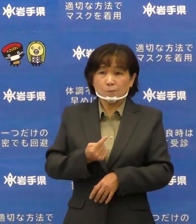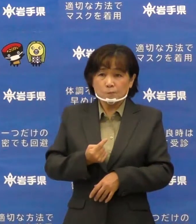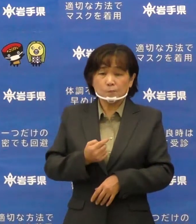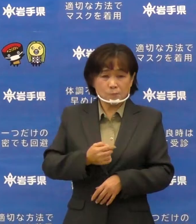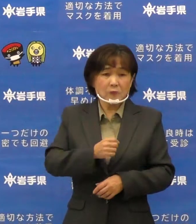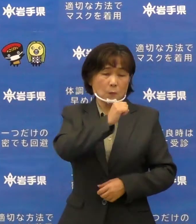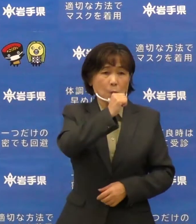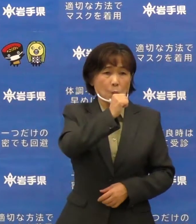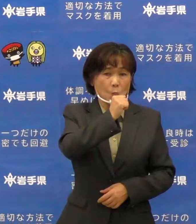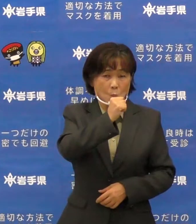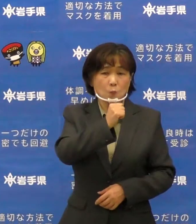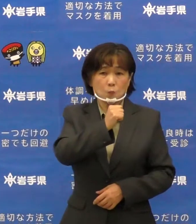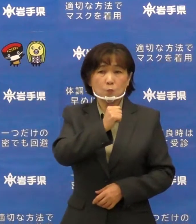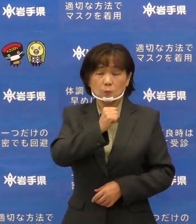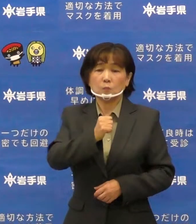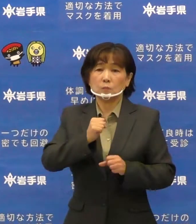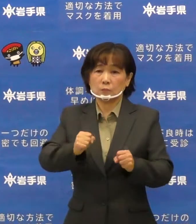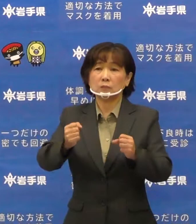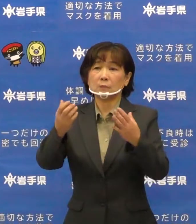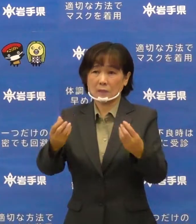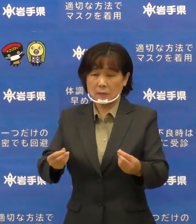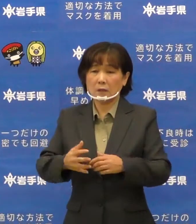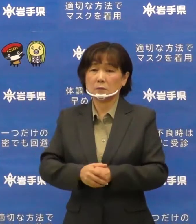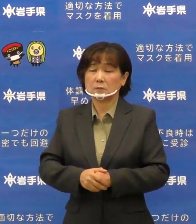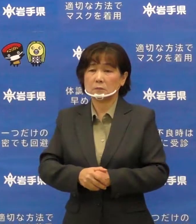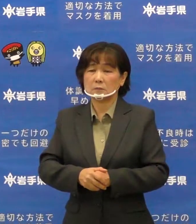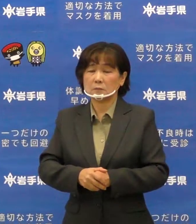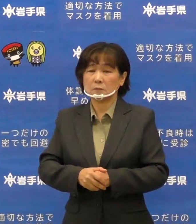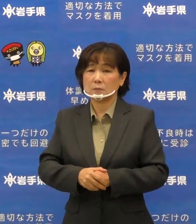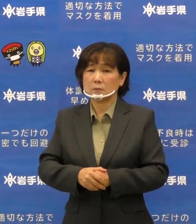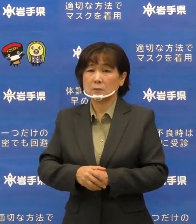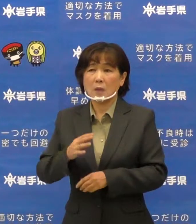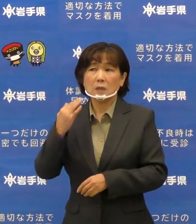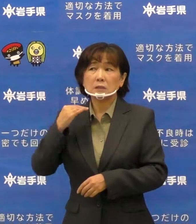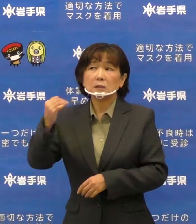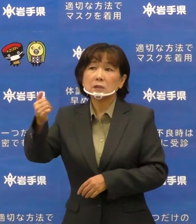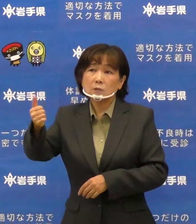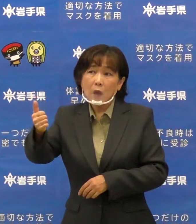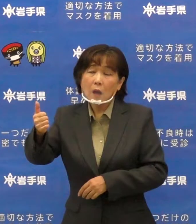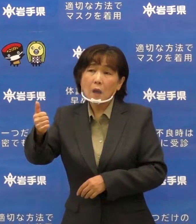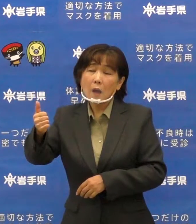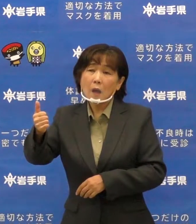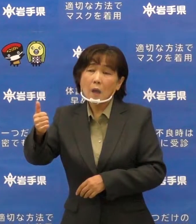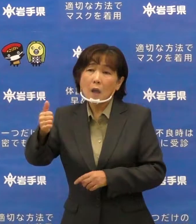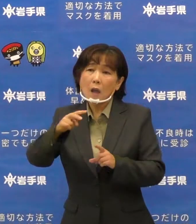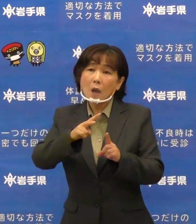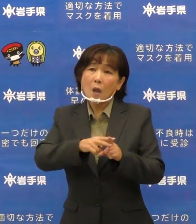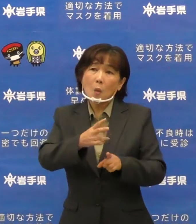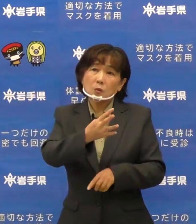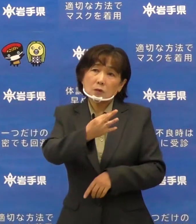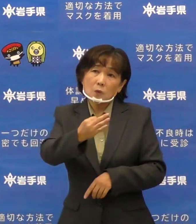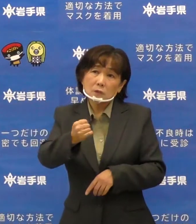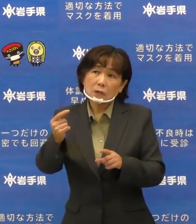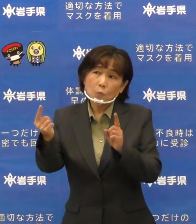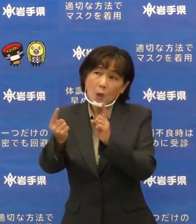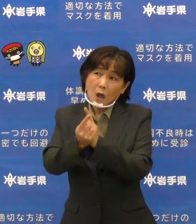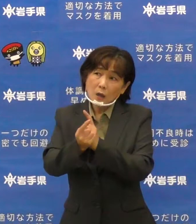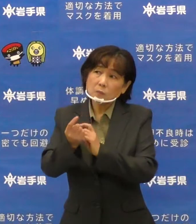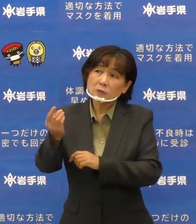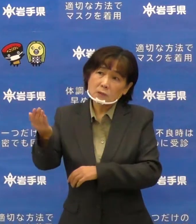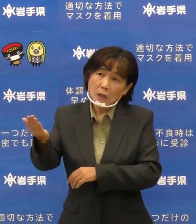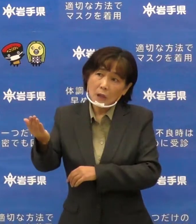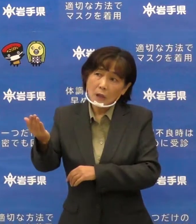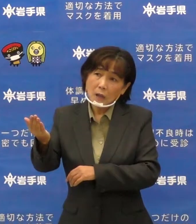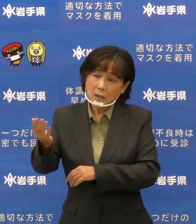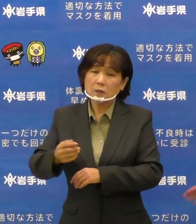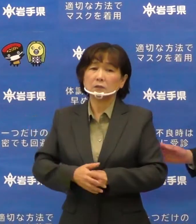。で知事は7日の日、まあ、夜になると思うんですけど、小沢一郎と代表と小沢代表とお会いになったんでしょうか。 ここ